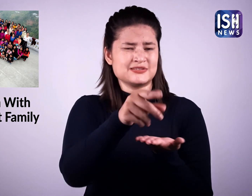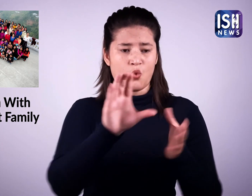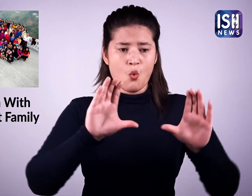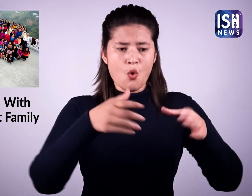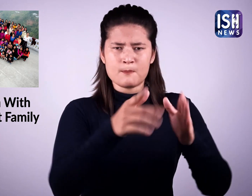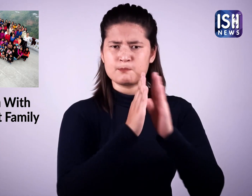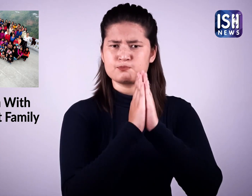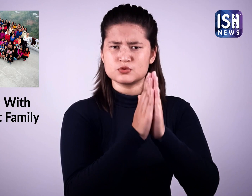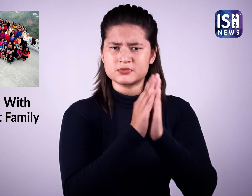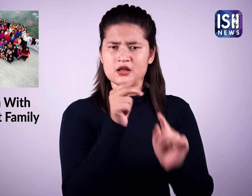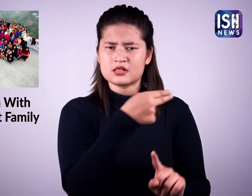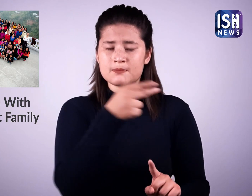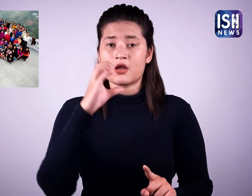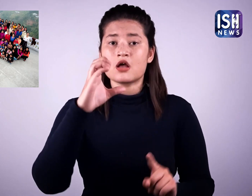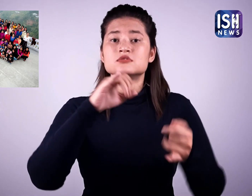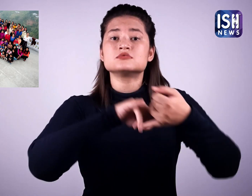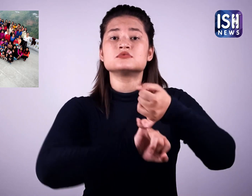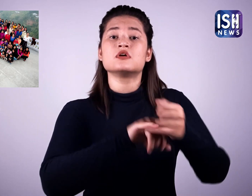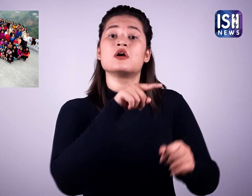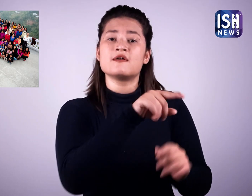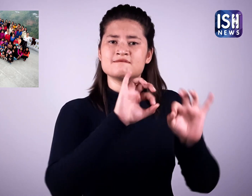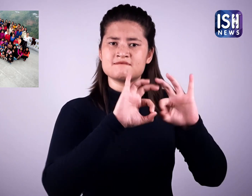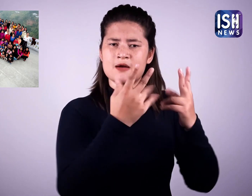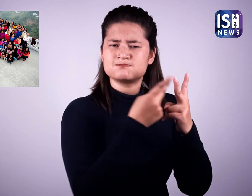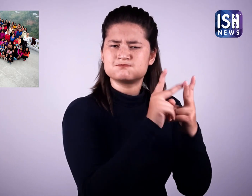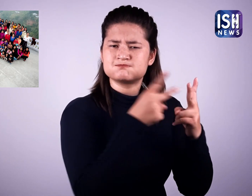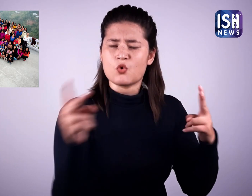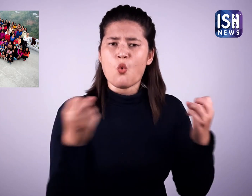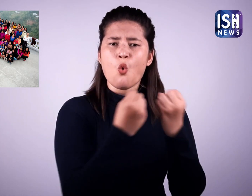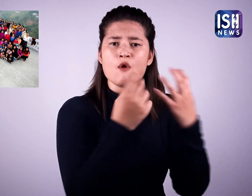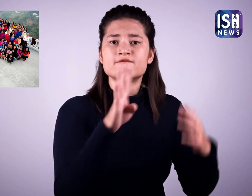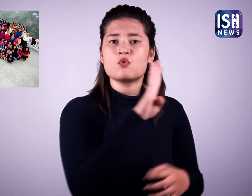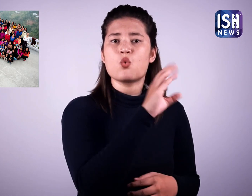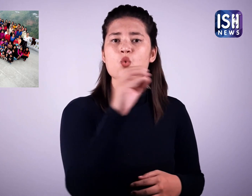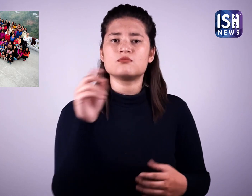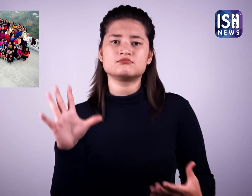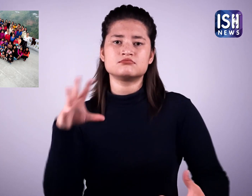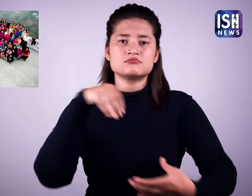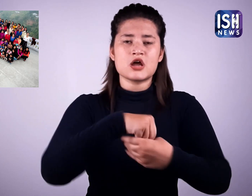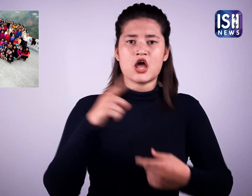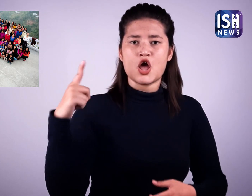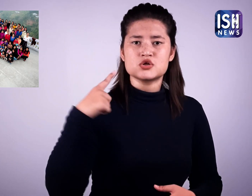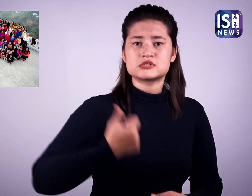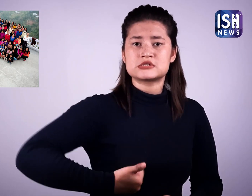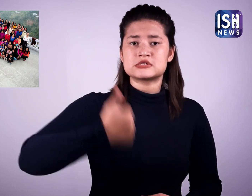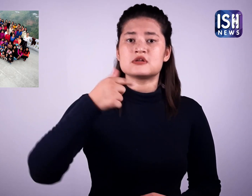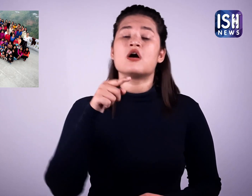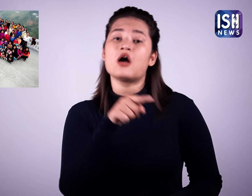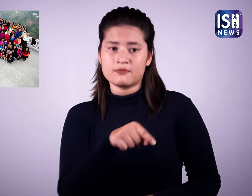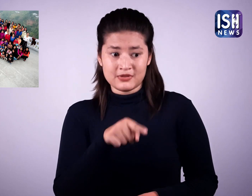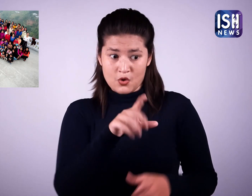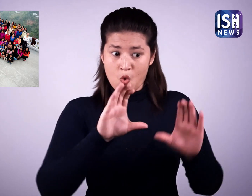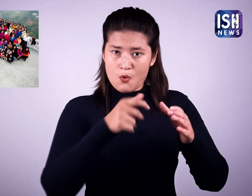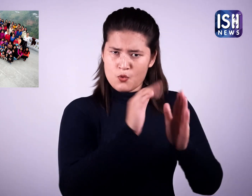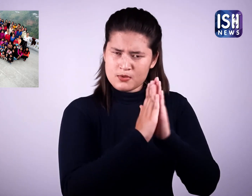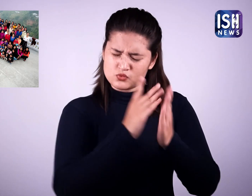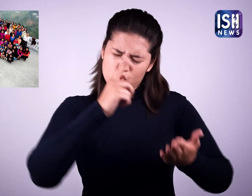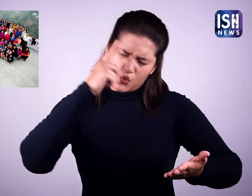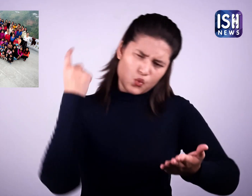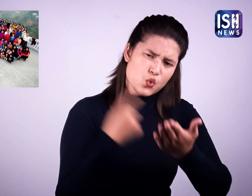सेक्ट नामक गाउ के धार्मिक समुदाई में 400 परिवार है और चन्ना उनके लीडर थे, यह